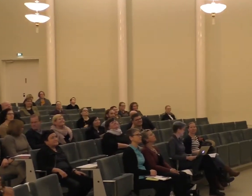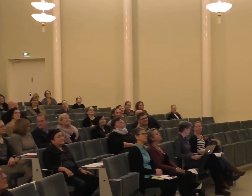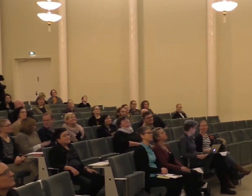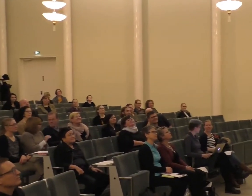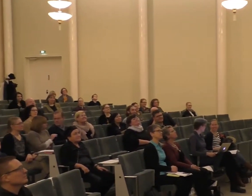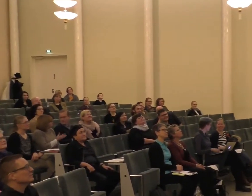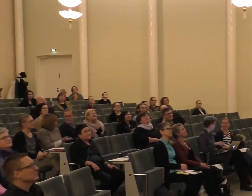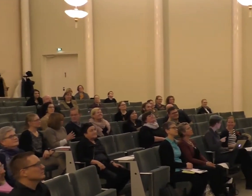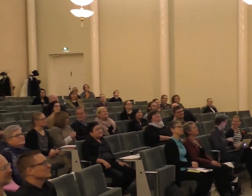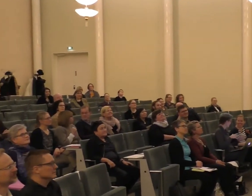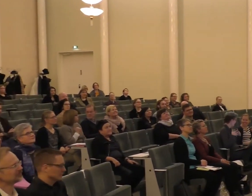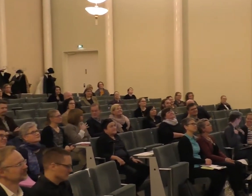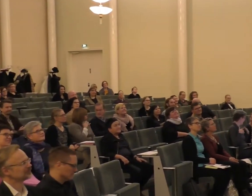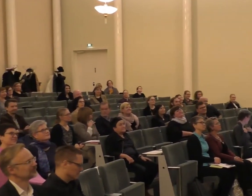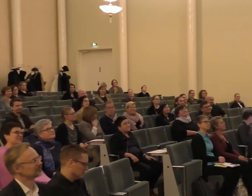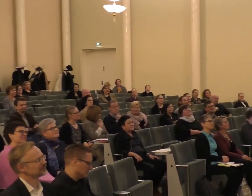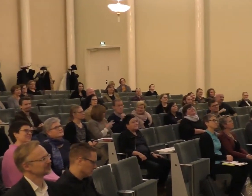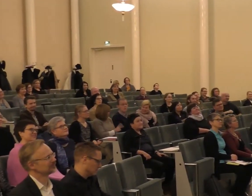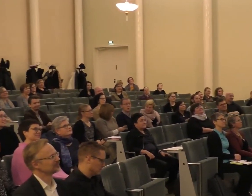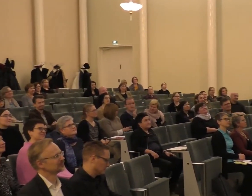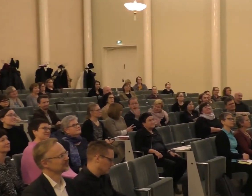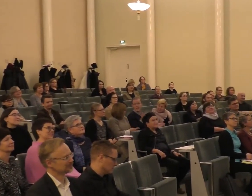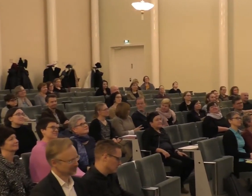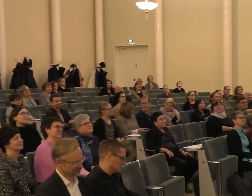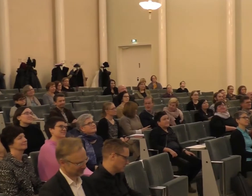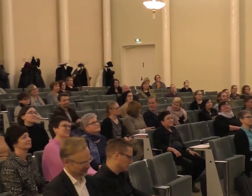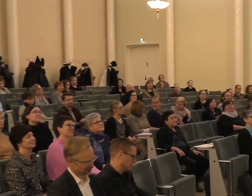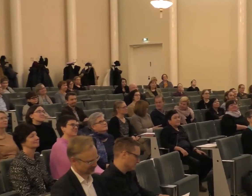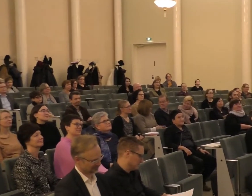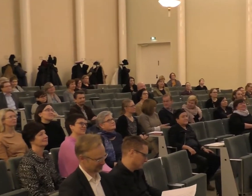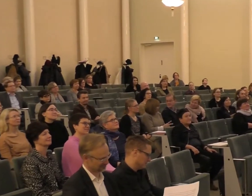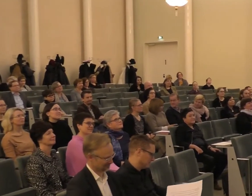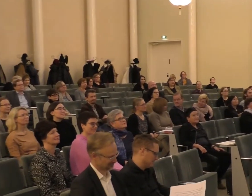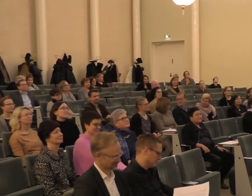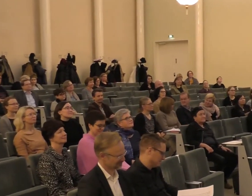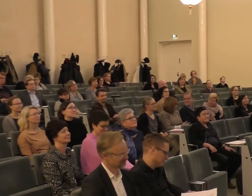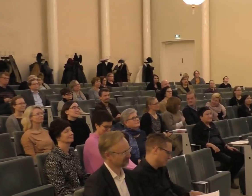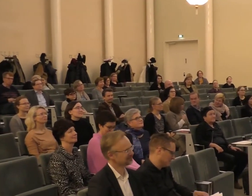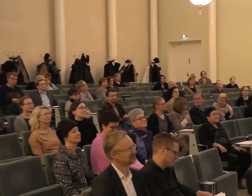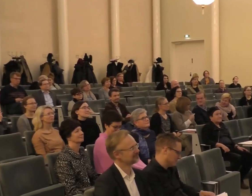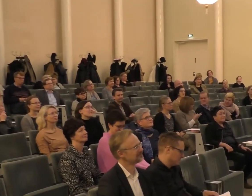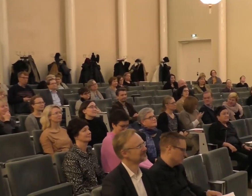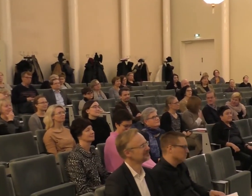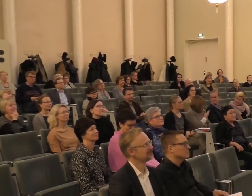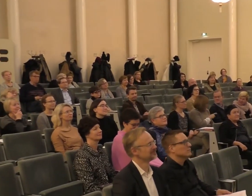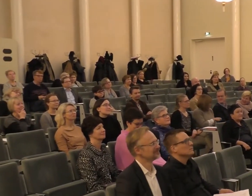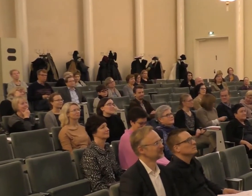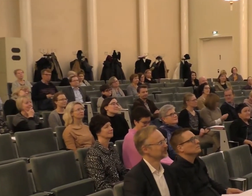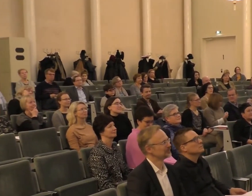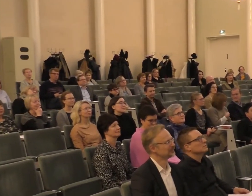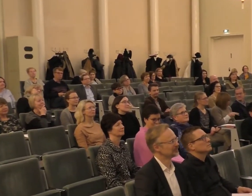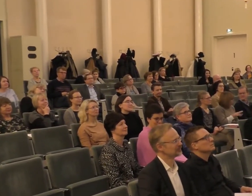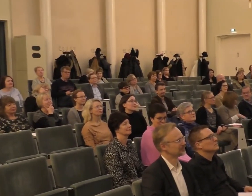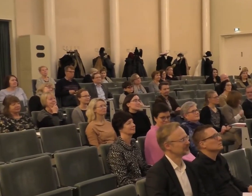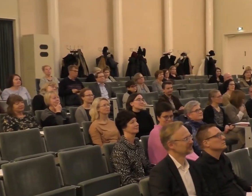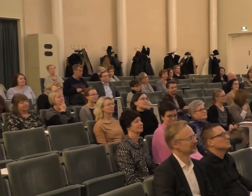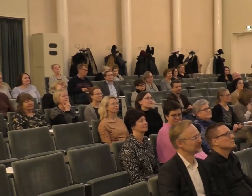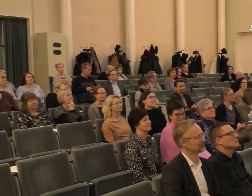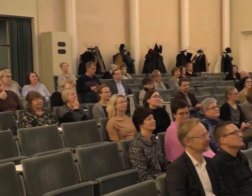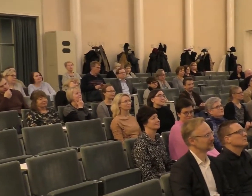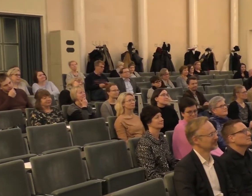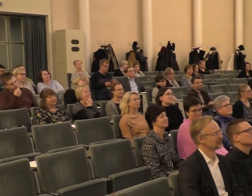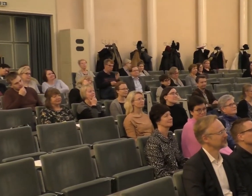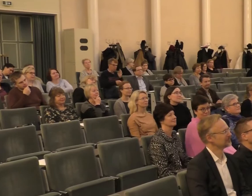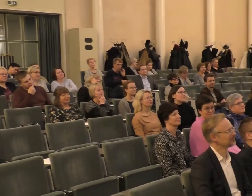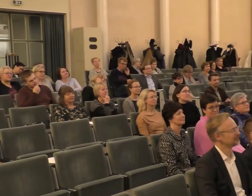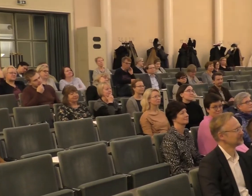Suomi jalostelija, leivikko, umpilisäke. Suomi on elokuva, oikosuuhu, penisiliina. Suomi on